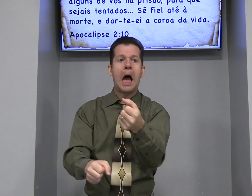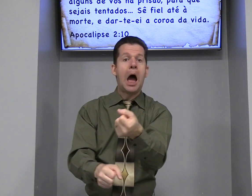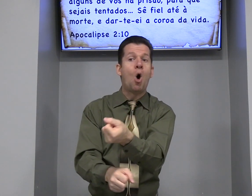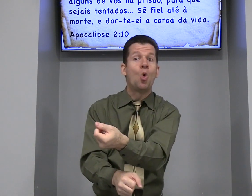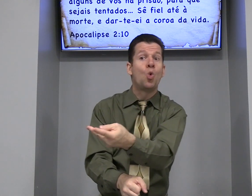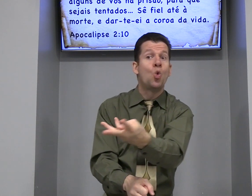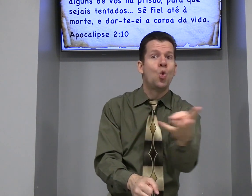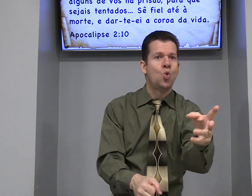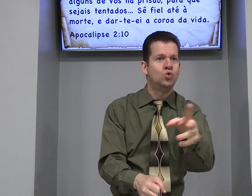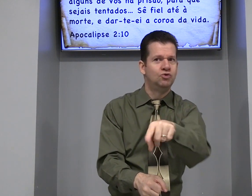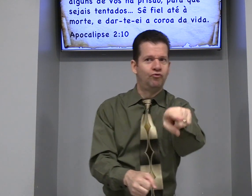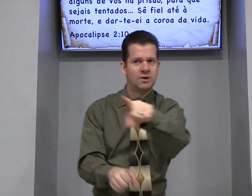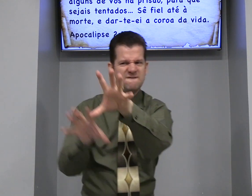pegar alguns